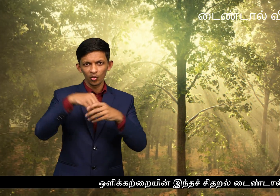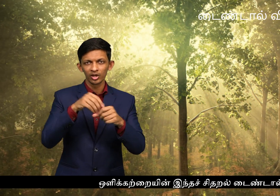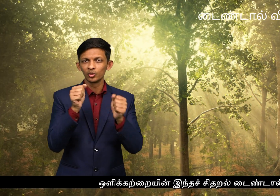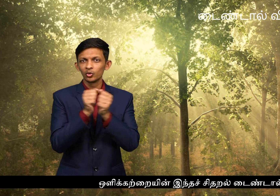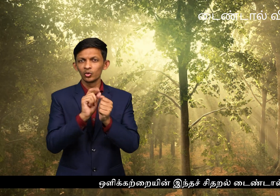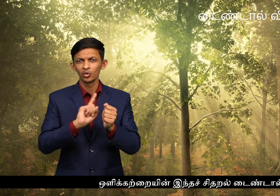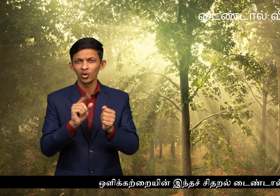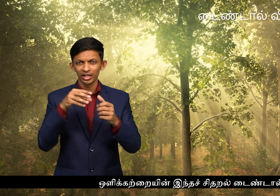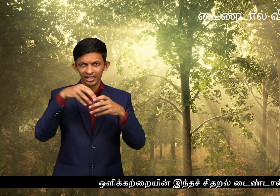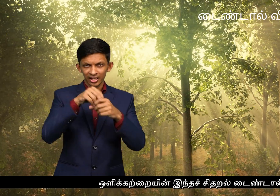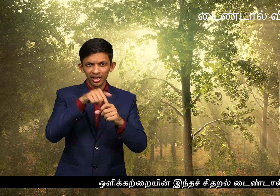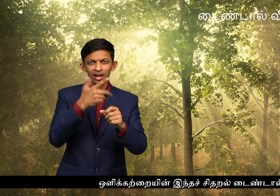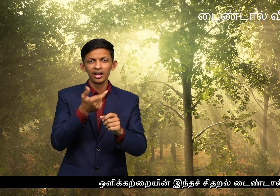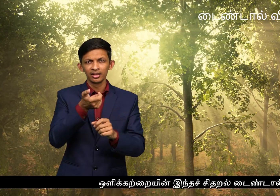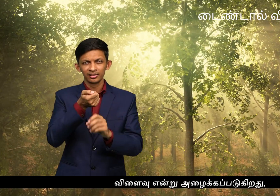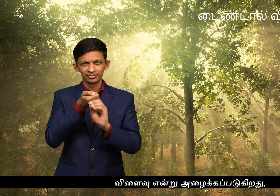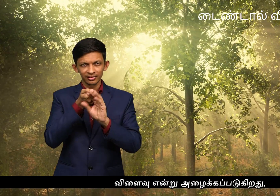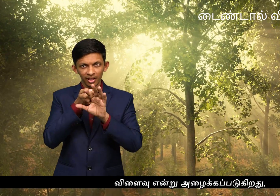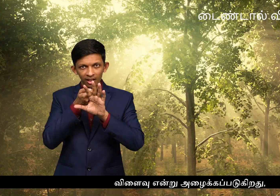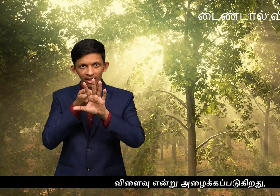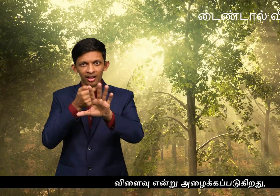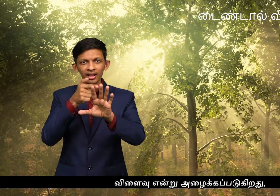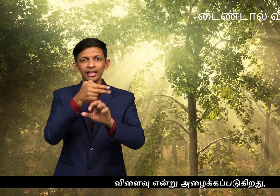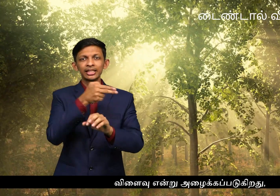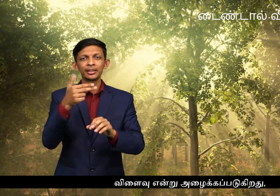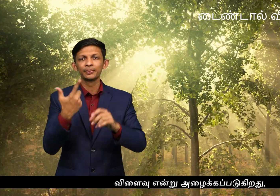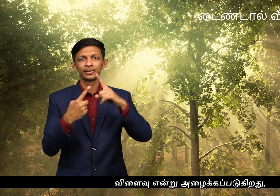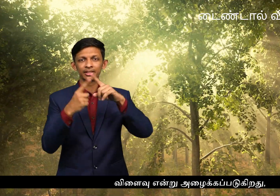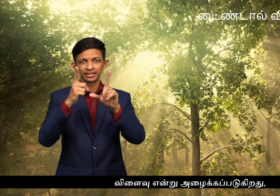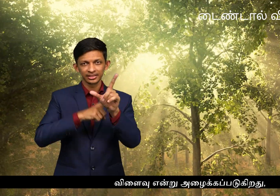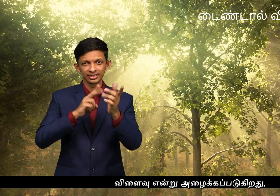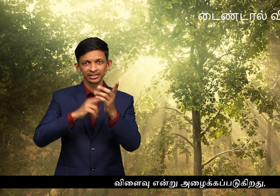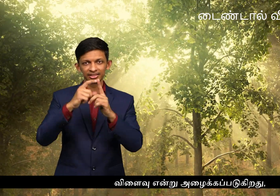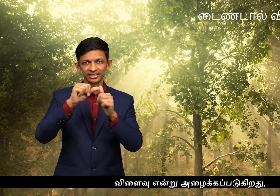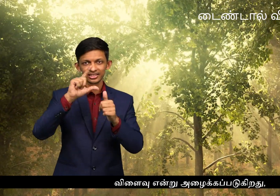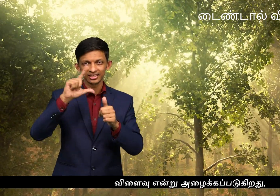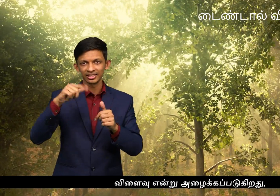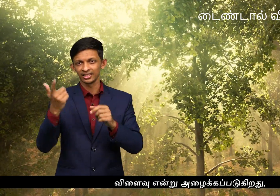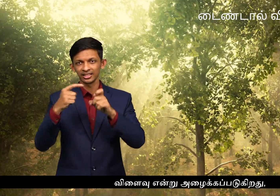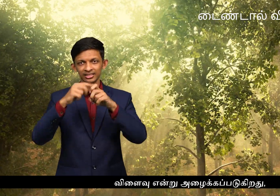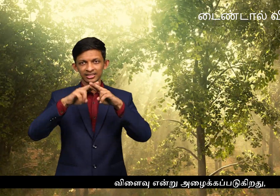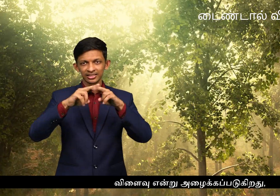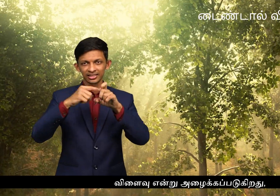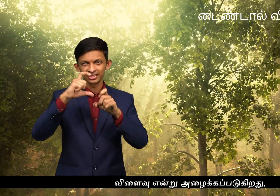ஒளிக்கற்றையின் இந்த சிதறல் டைண்டால் விளைவு என்று அழைக்கப்படுகிறது.